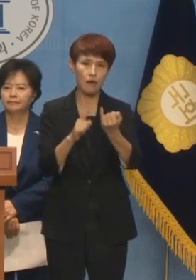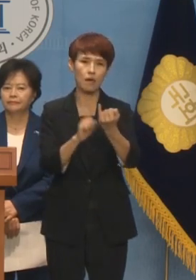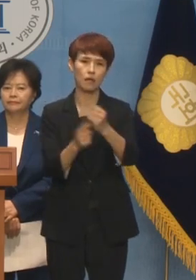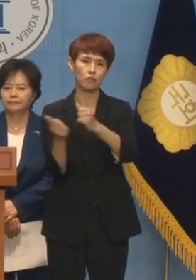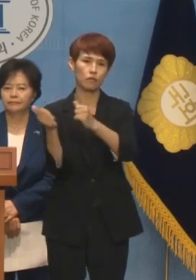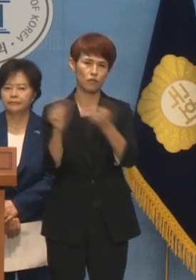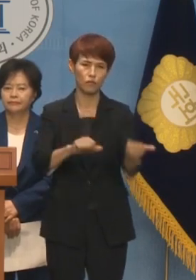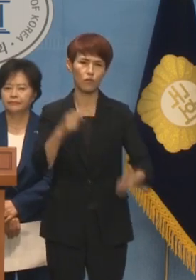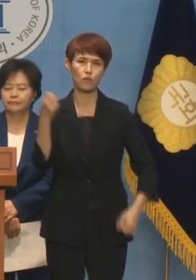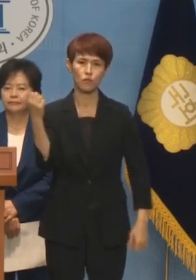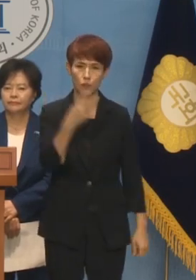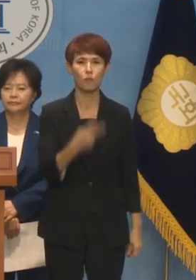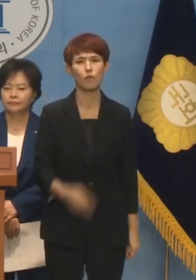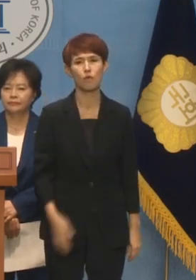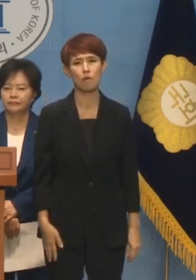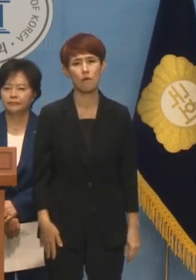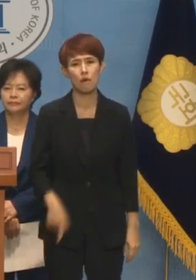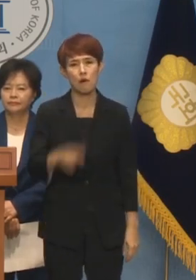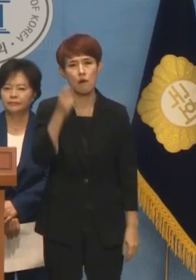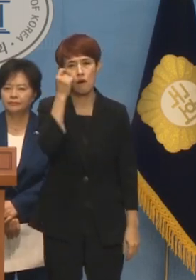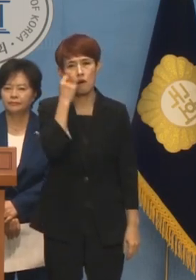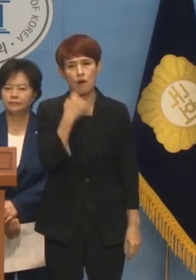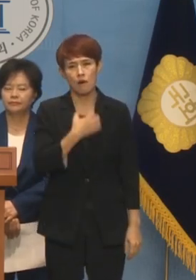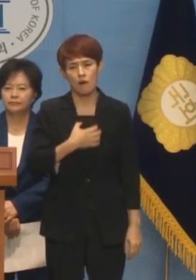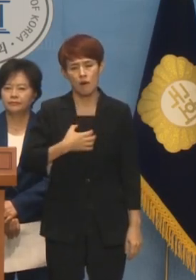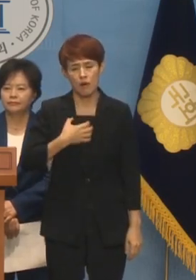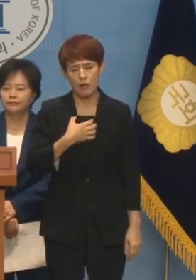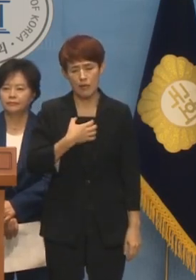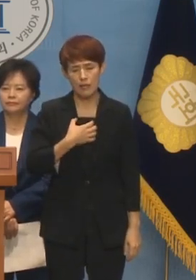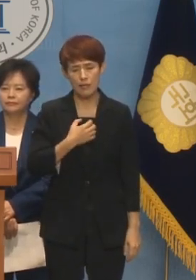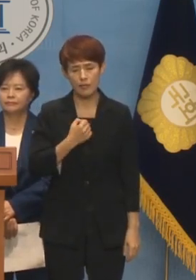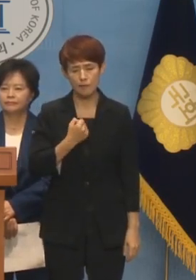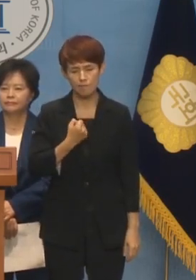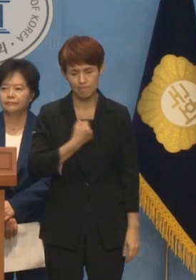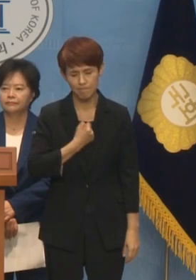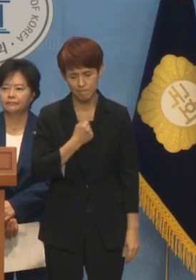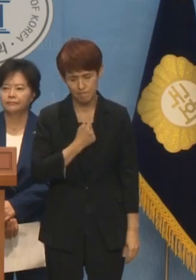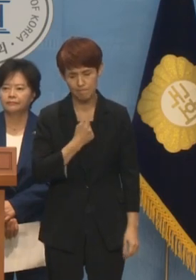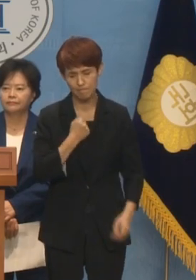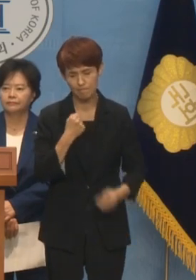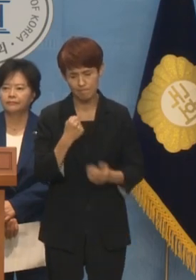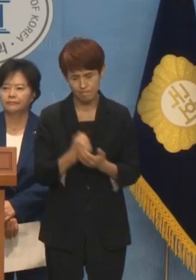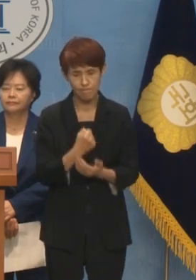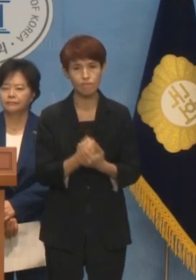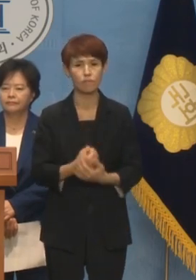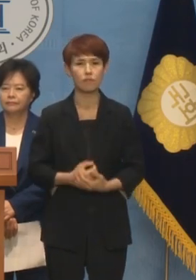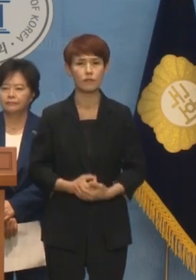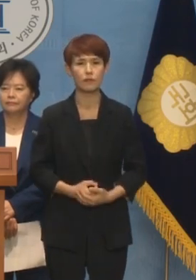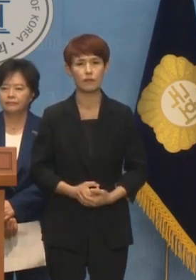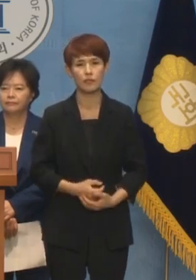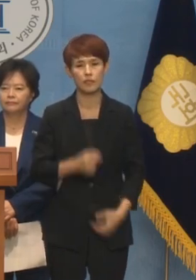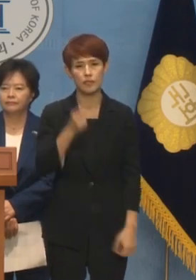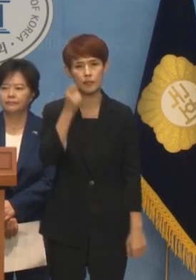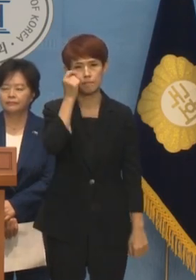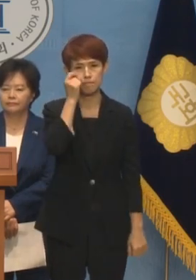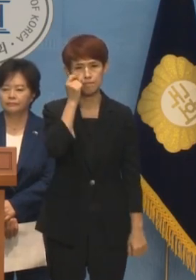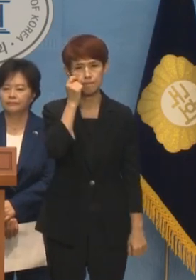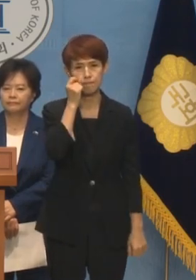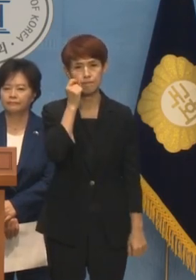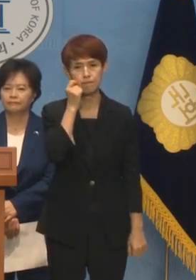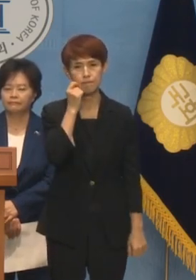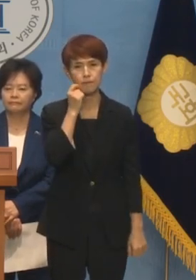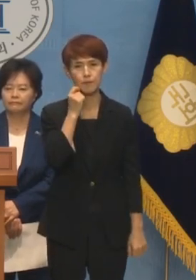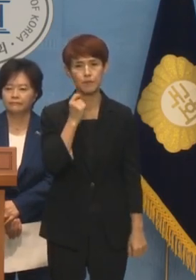희생되었습니다. 슬픔과 안타까움을 금할 수 없습니다. 삼가 고인의 명복을